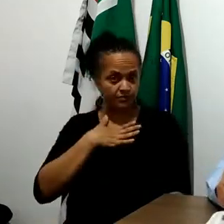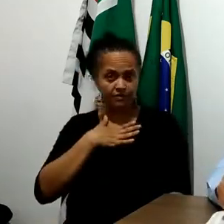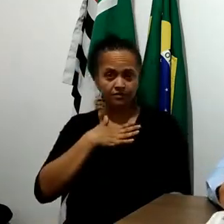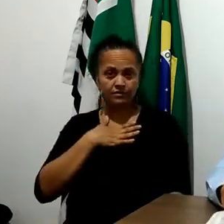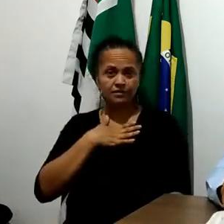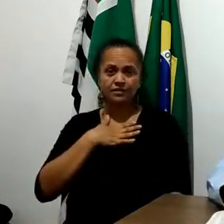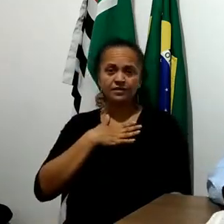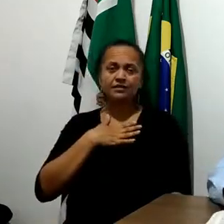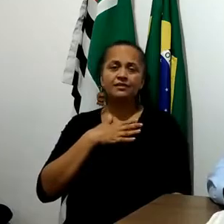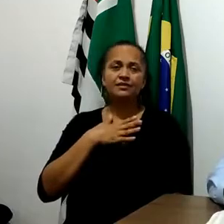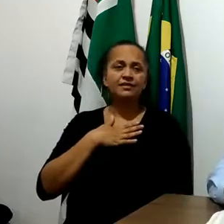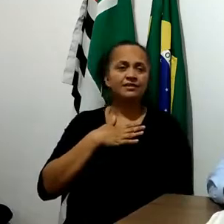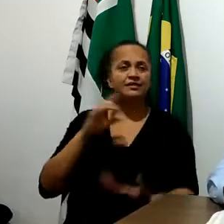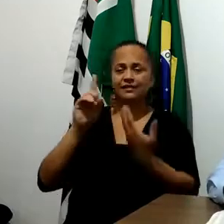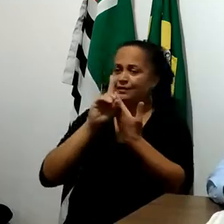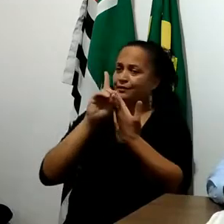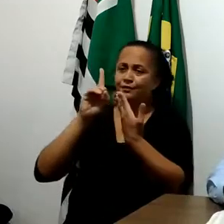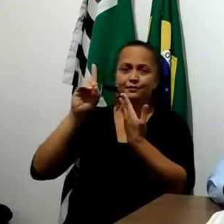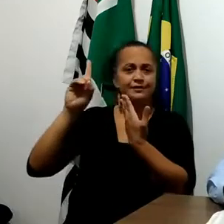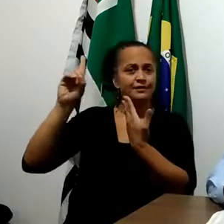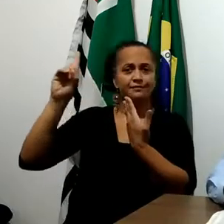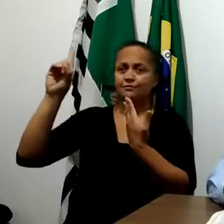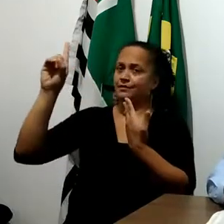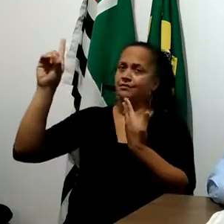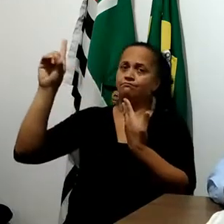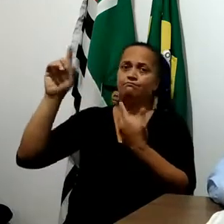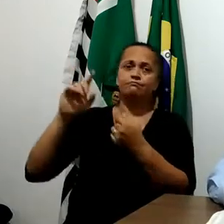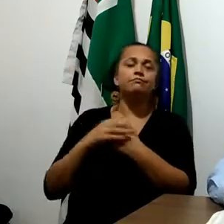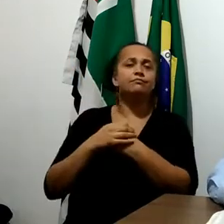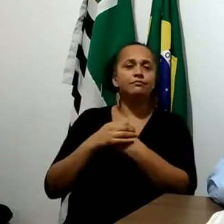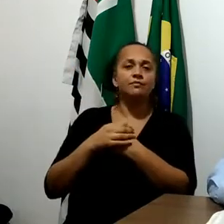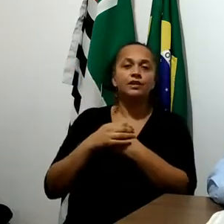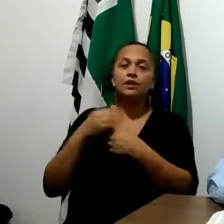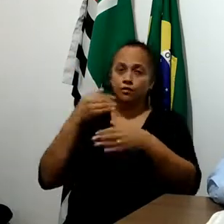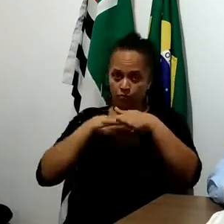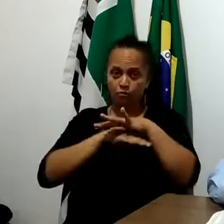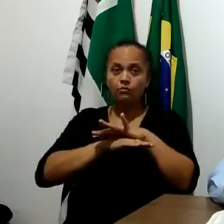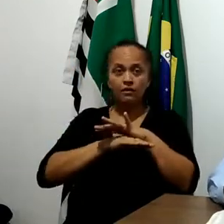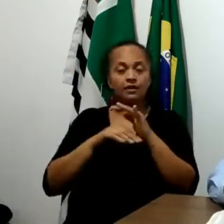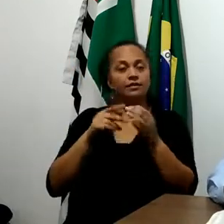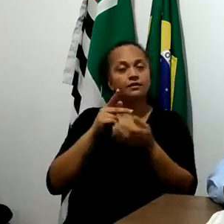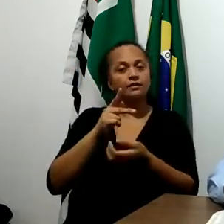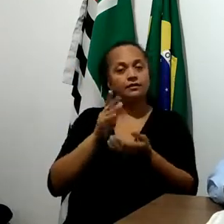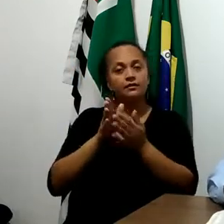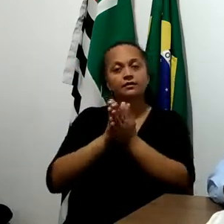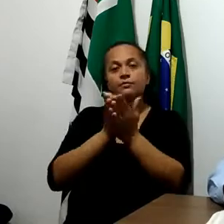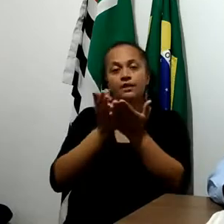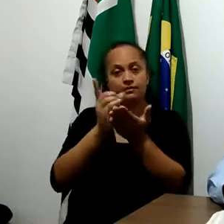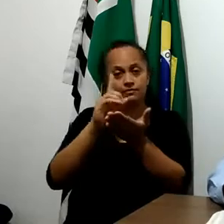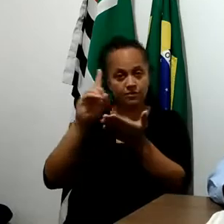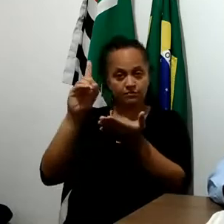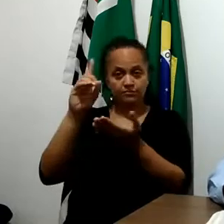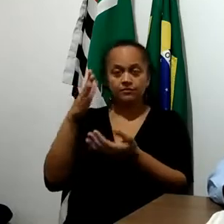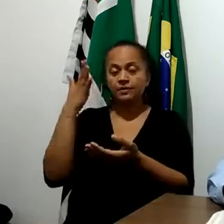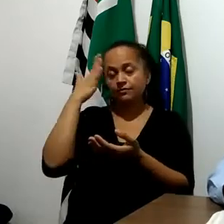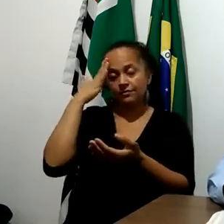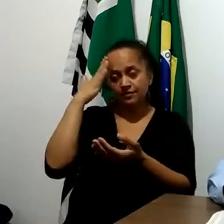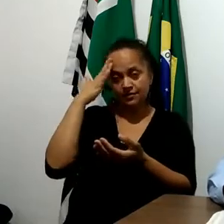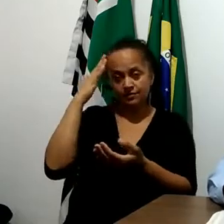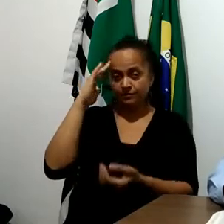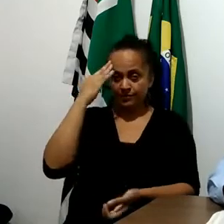aparte essas coisas dos teus olhos, guarda a verdadeira sabedoria e o bom siso, porque serão